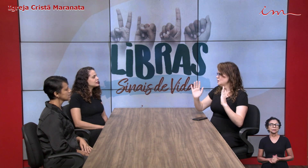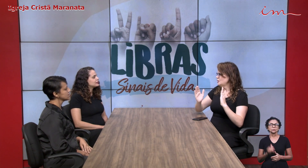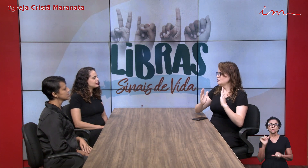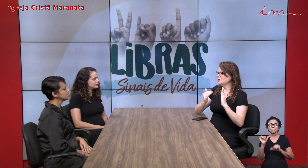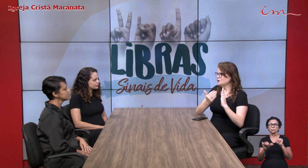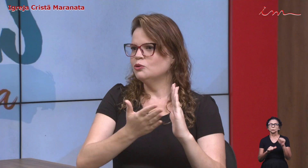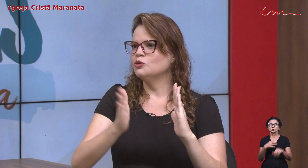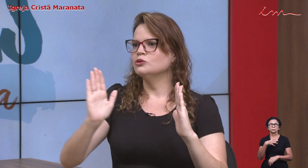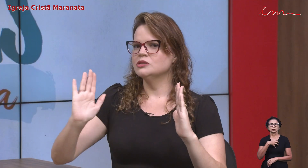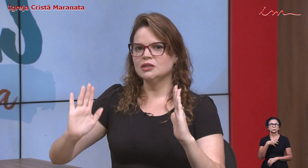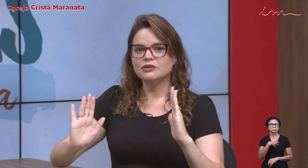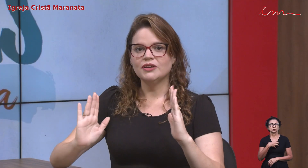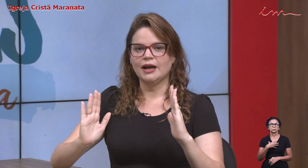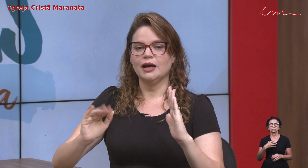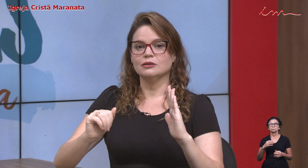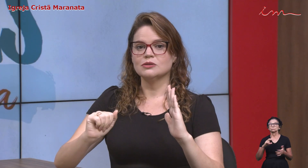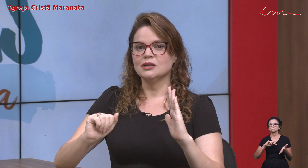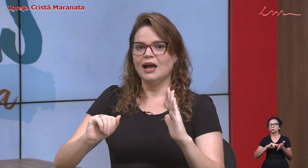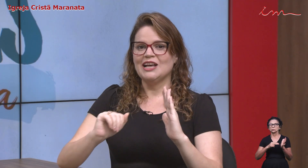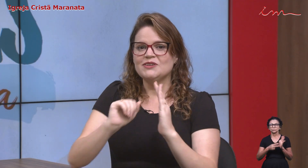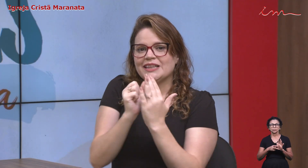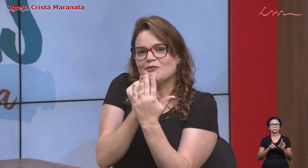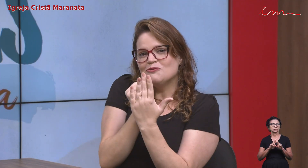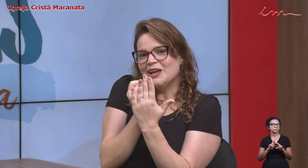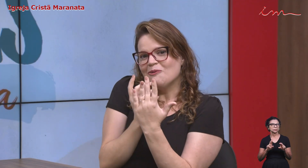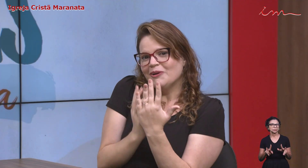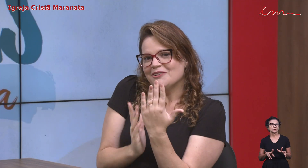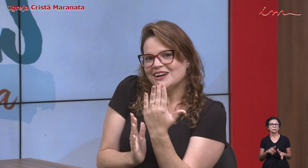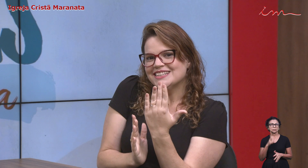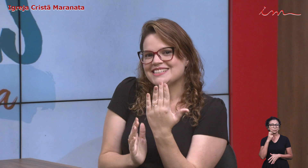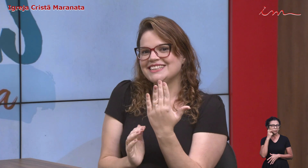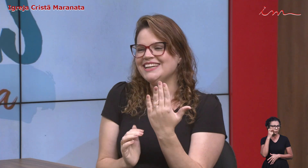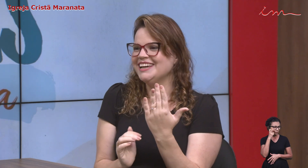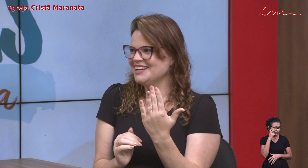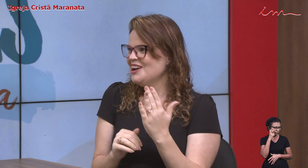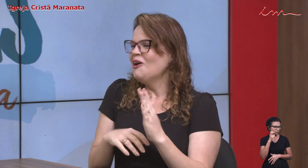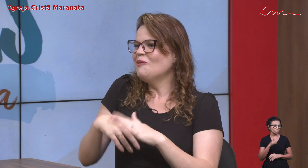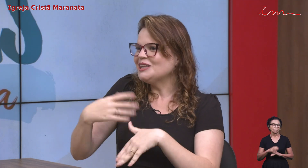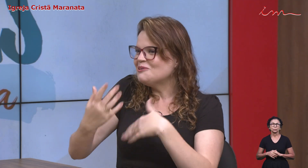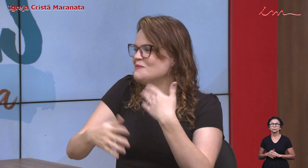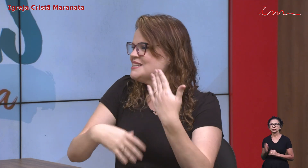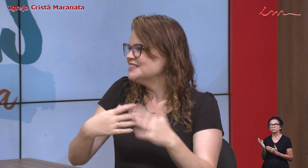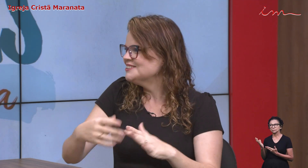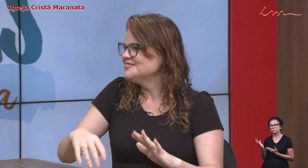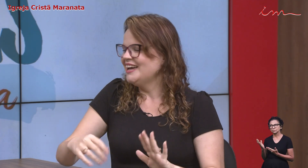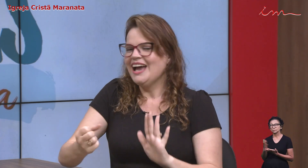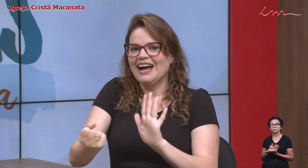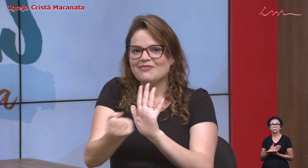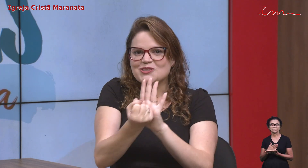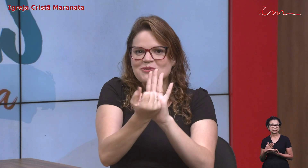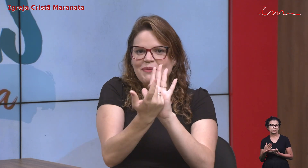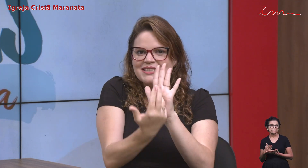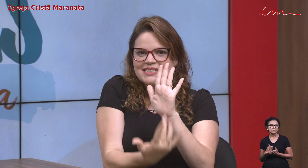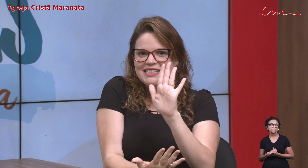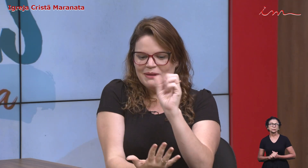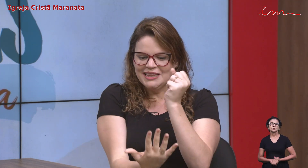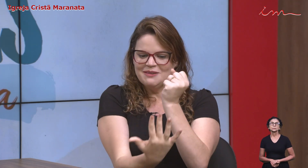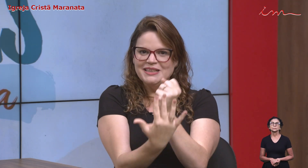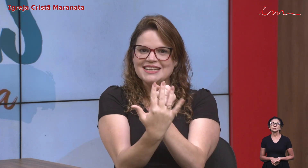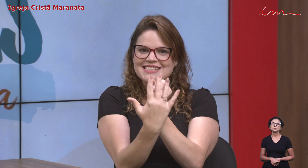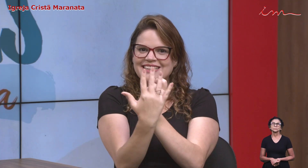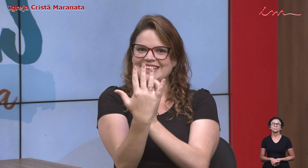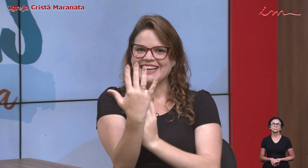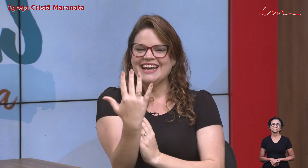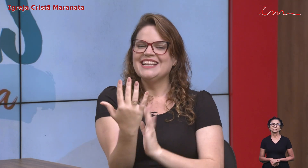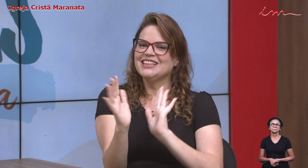doutrinas, né? Tem outros significados. Às vezes tá com vergonha, faz assim, ou tá começando, né? Às vezes começa assim, mas